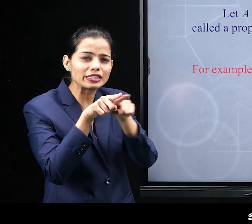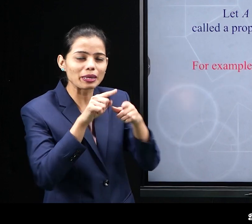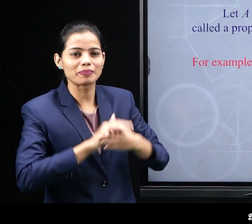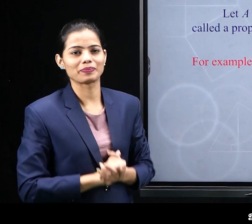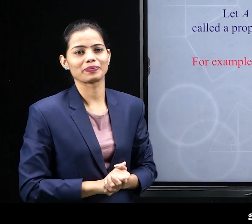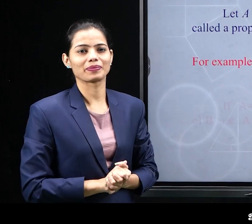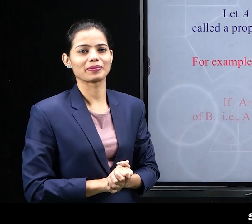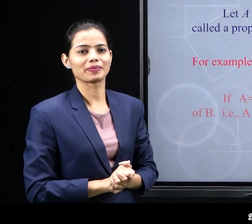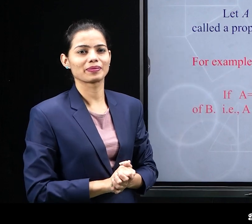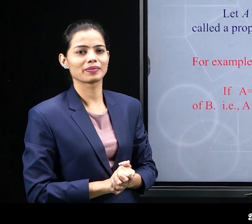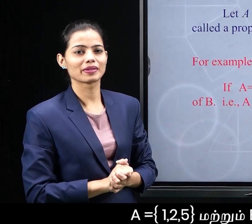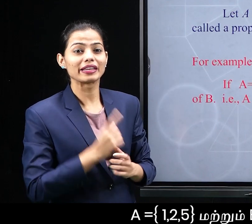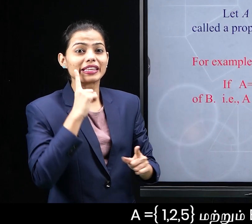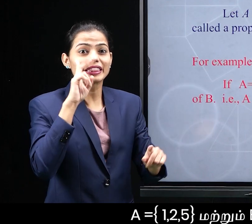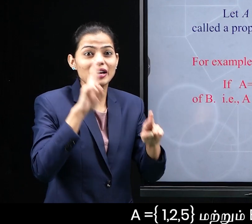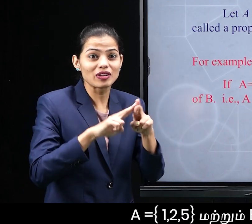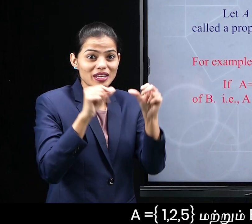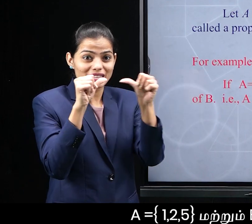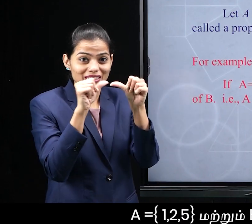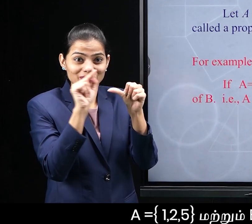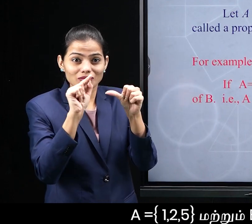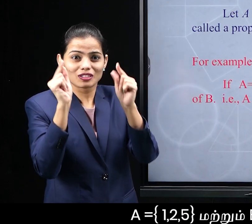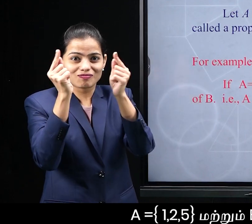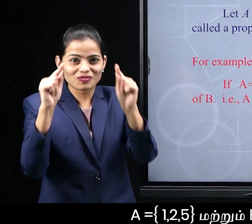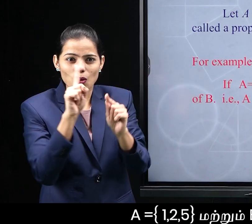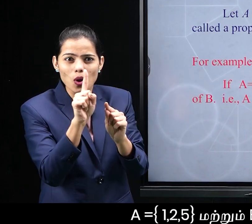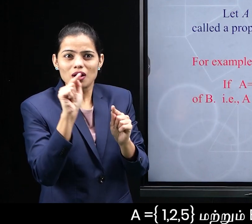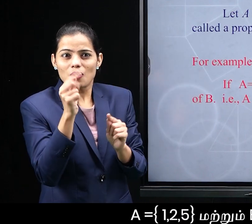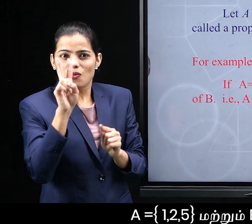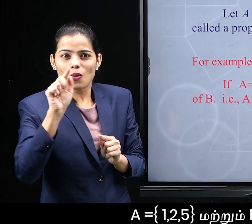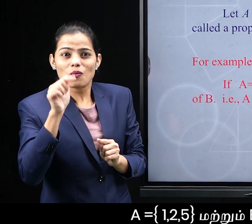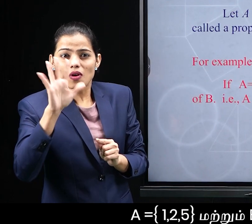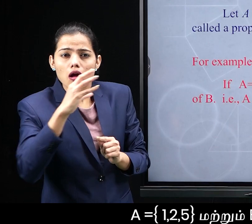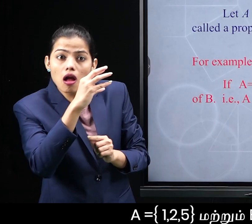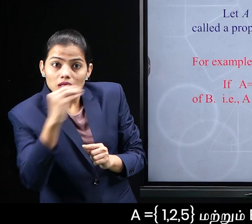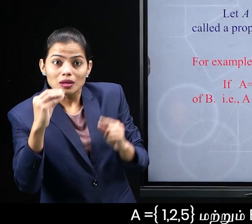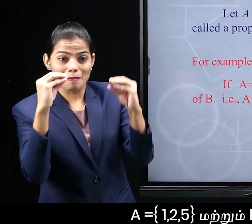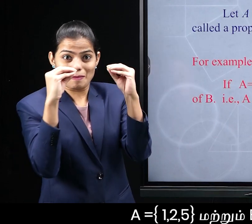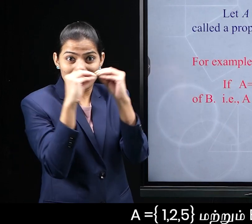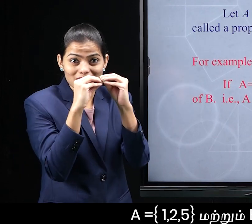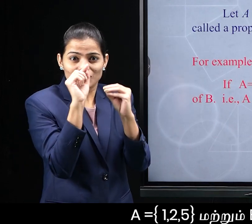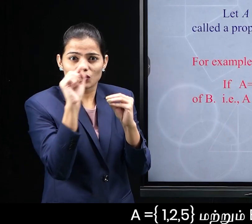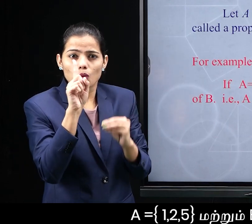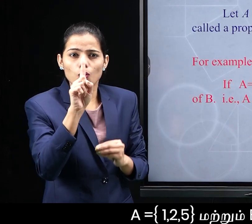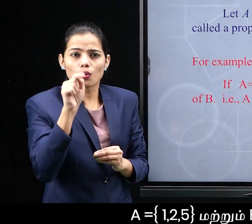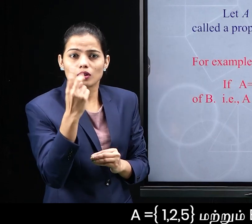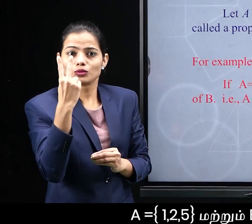உதாரணமாக, ஏ ஈடு சுருள் அடைப்புக்குறிக்குள் 1, 2, 5 மற்றும்